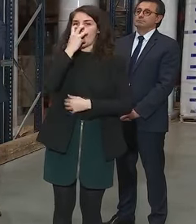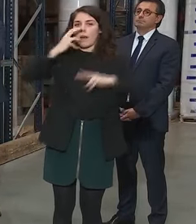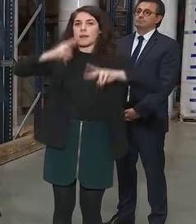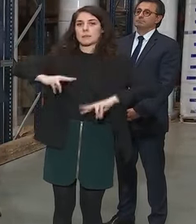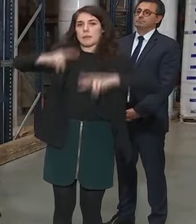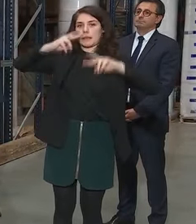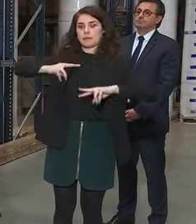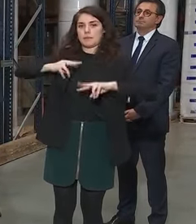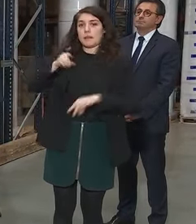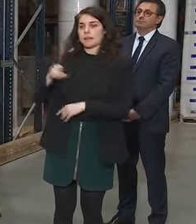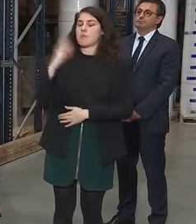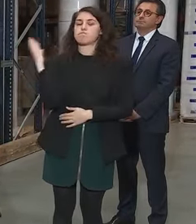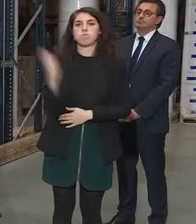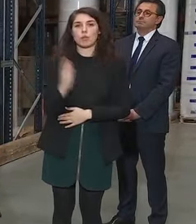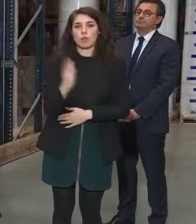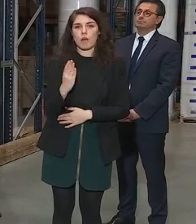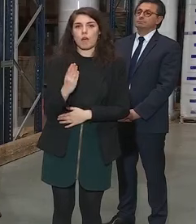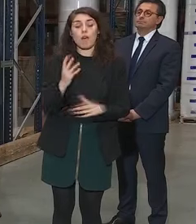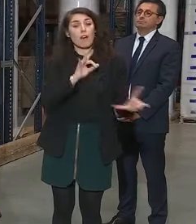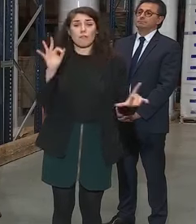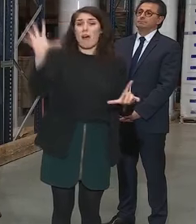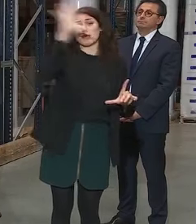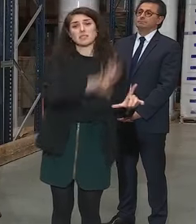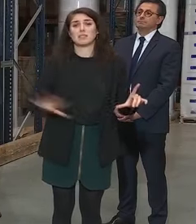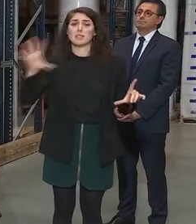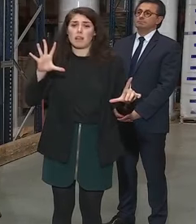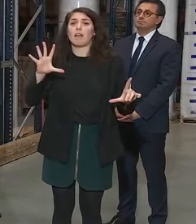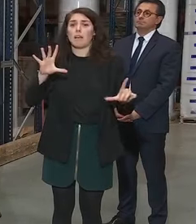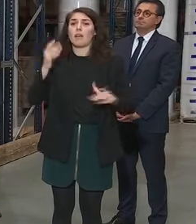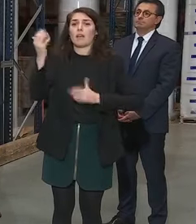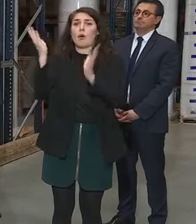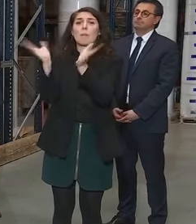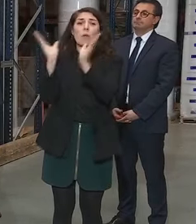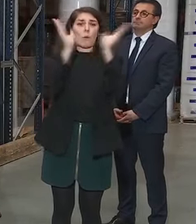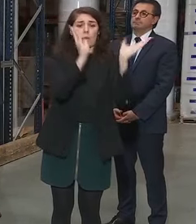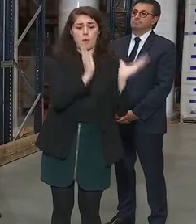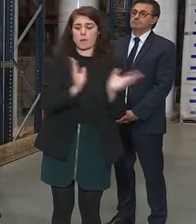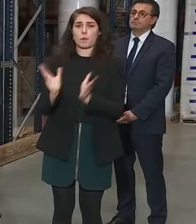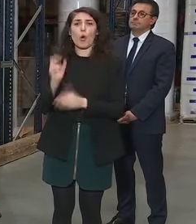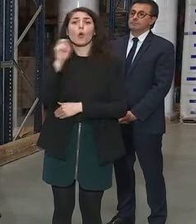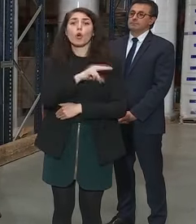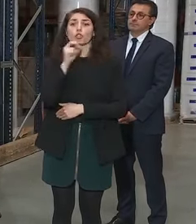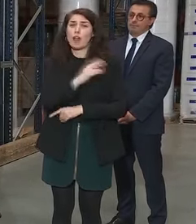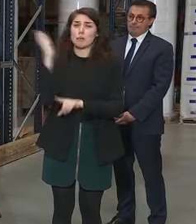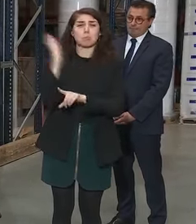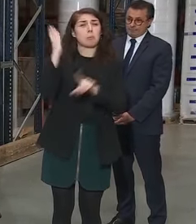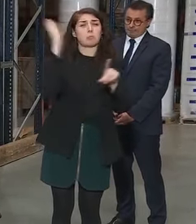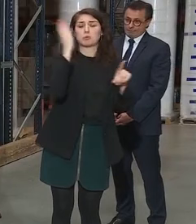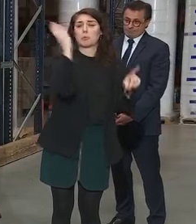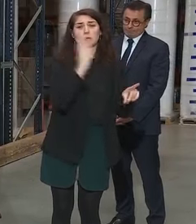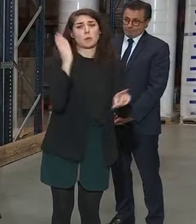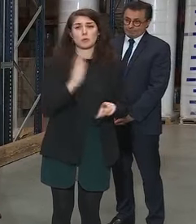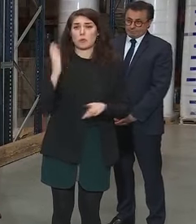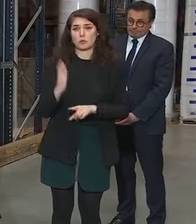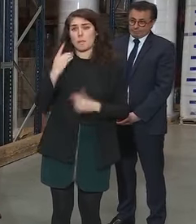services d'urgence, de réanimation qui sont de plus en plus mobilisés, avec tant de nos concitoyens qui sont en détresse respiratoire aiguë et qui